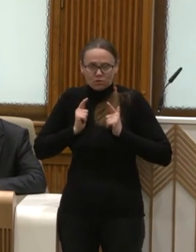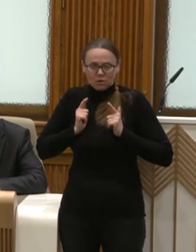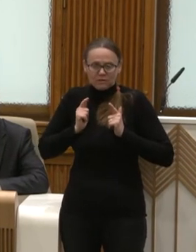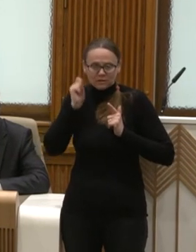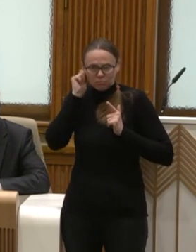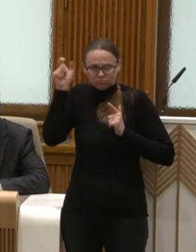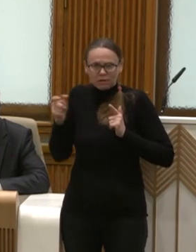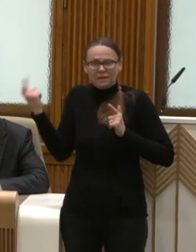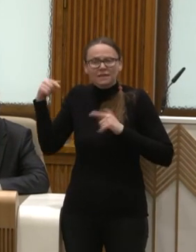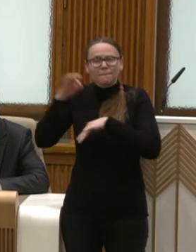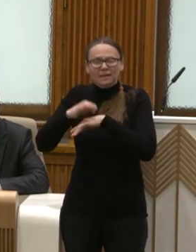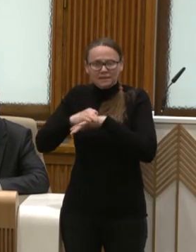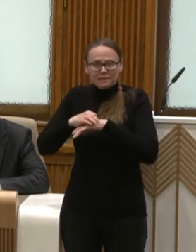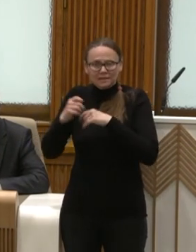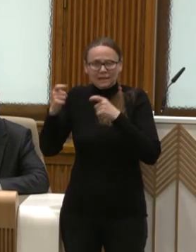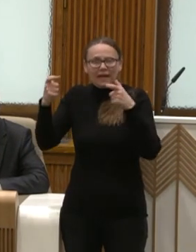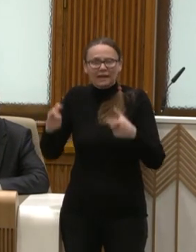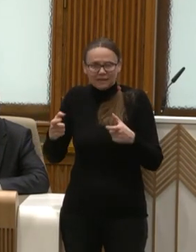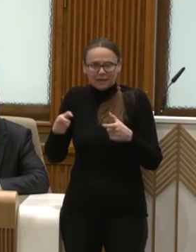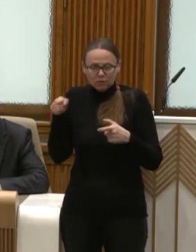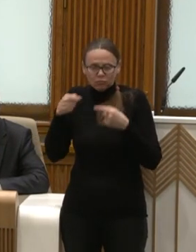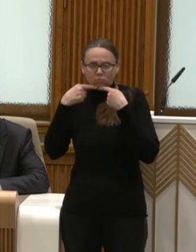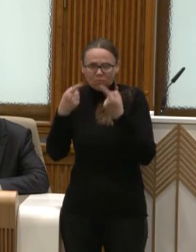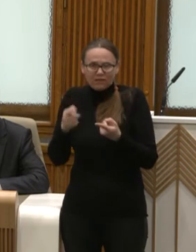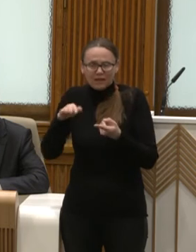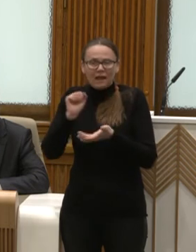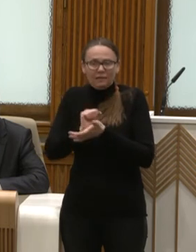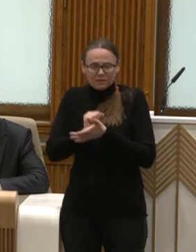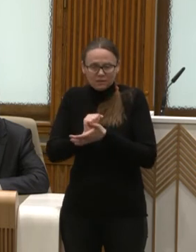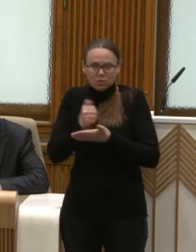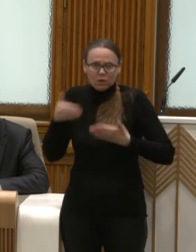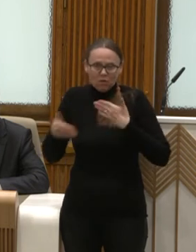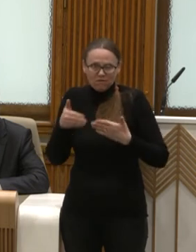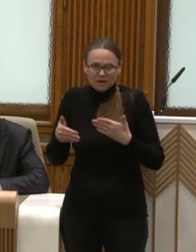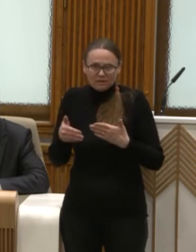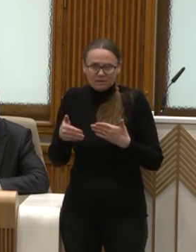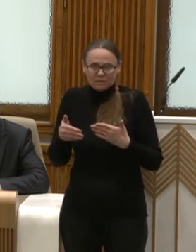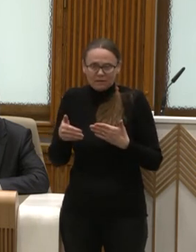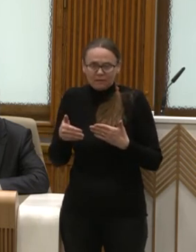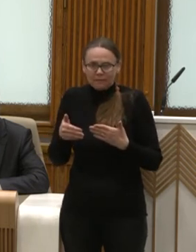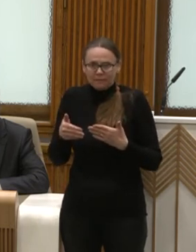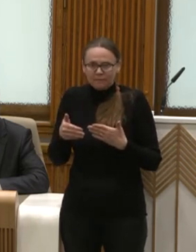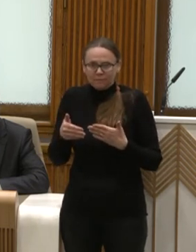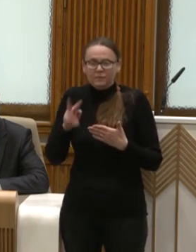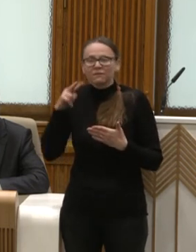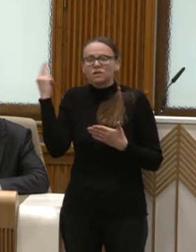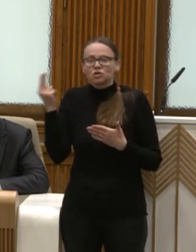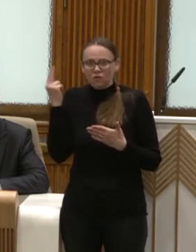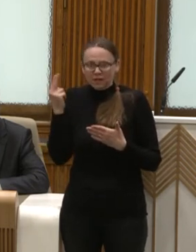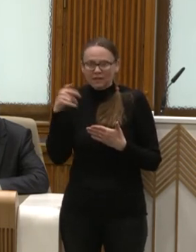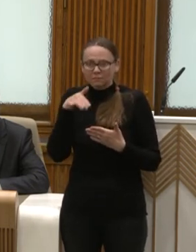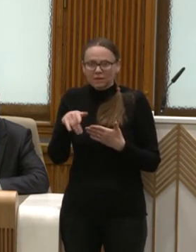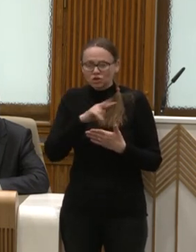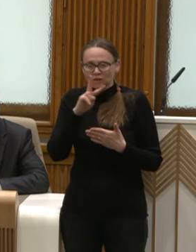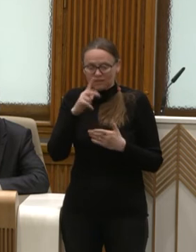kolegica z infekcijske klinike, to omenila na tiskovni konferenci. Namreč v Sloveniji smo prišli